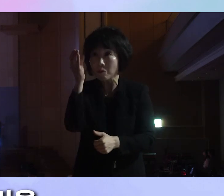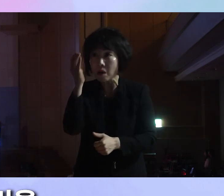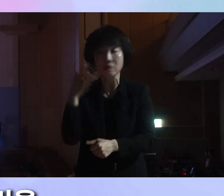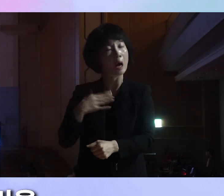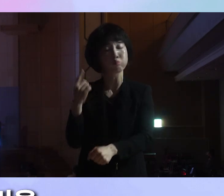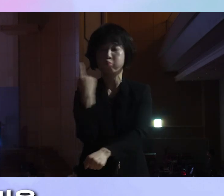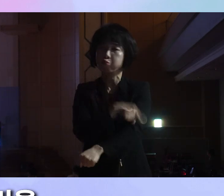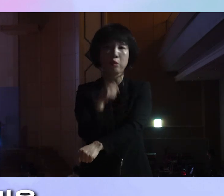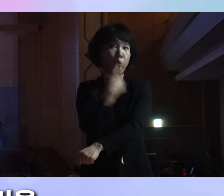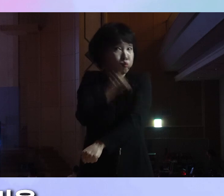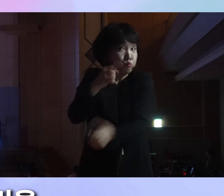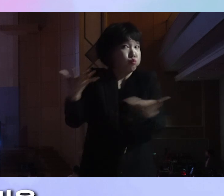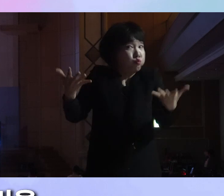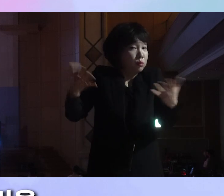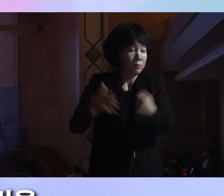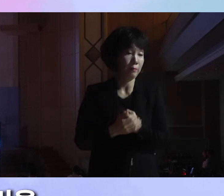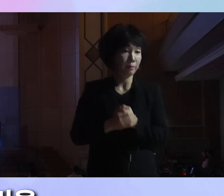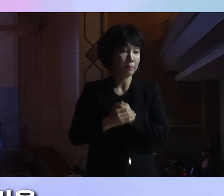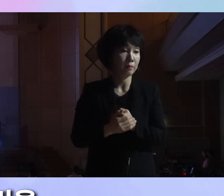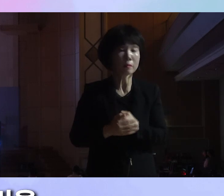뭐? 예수님은